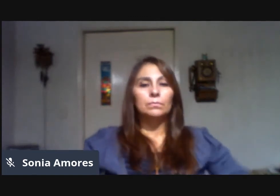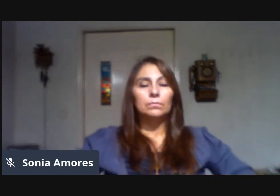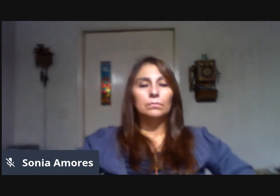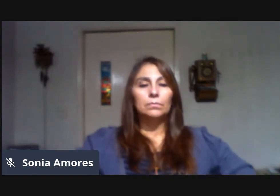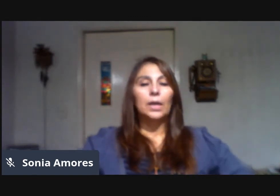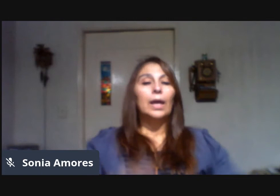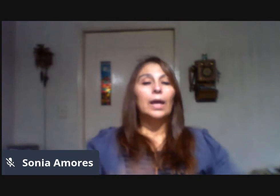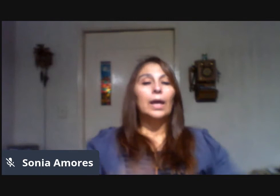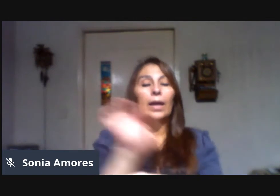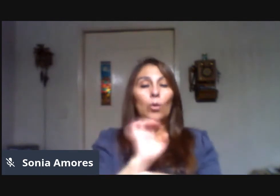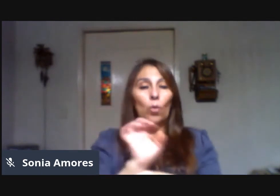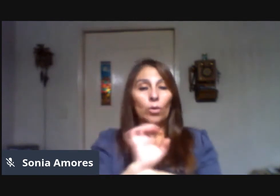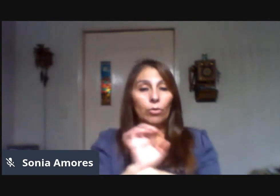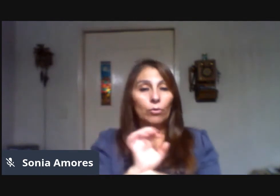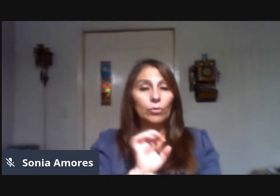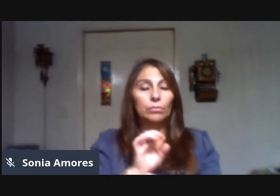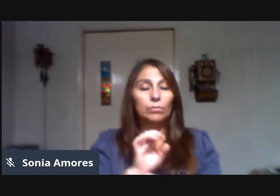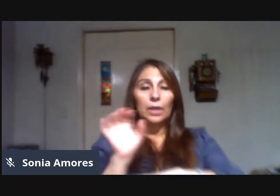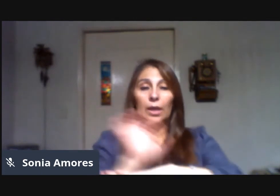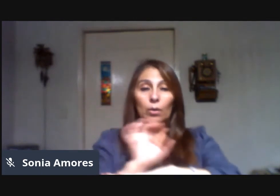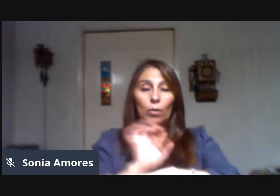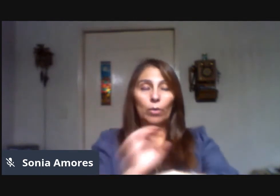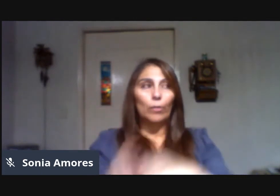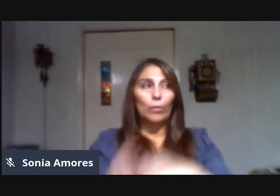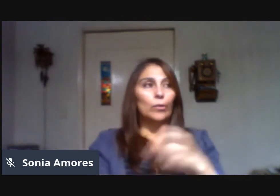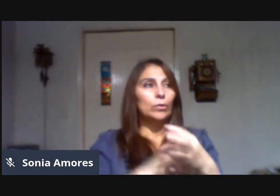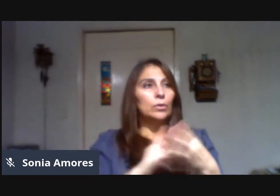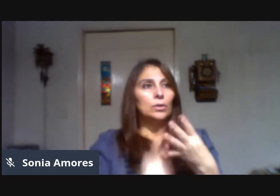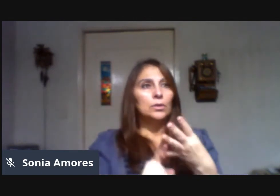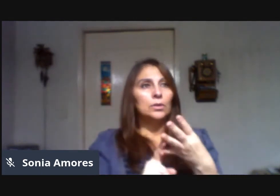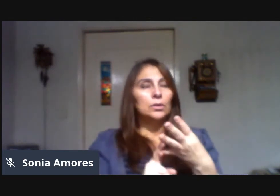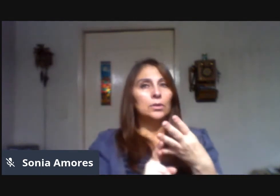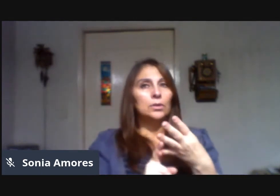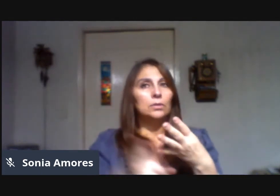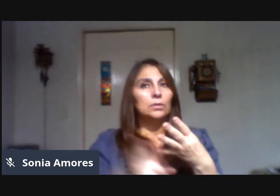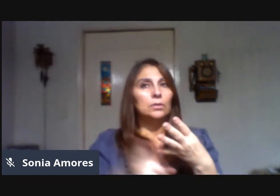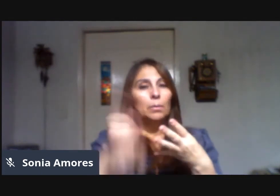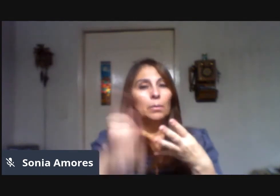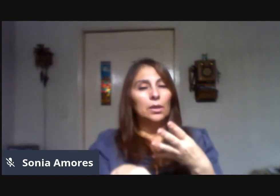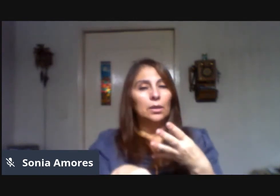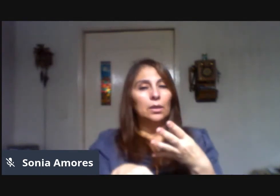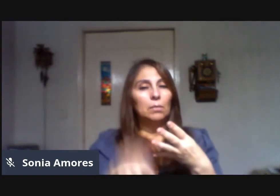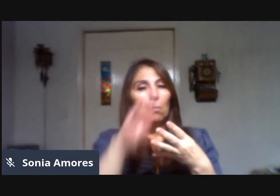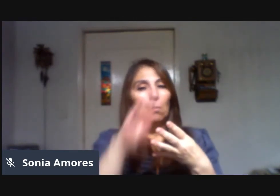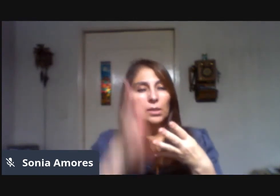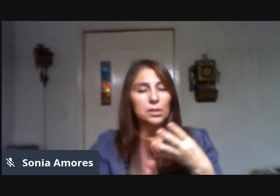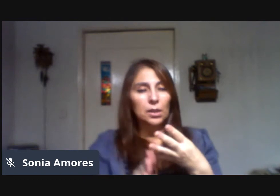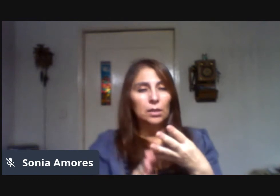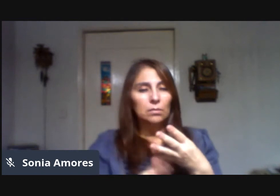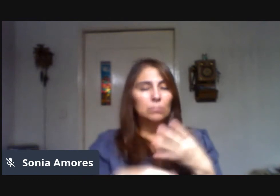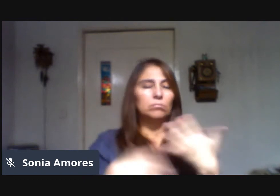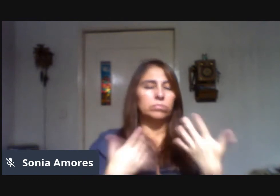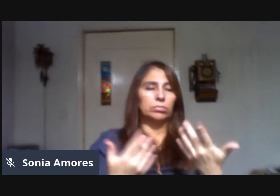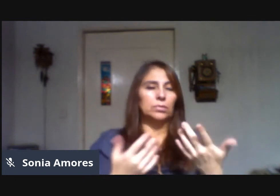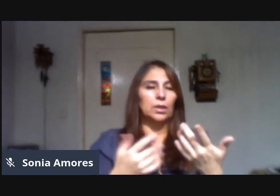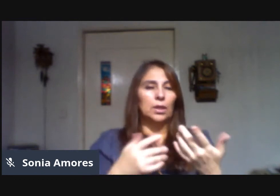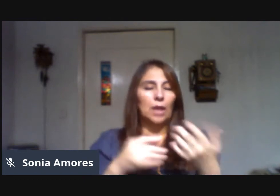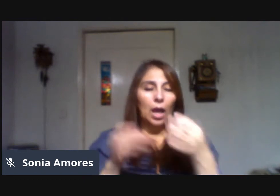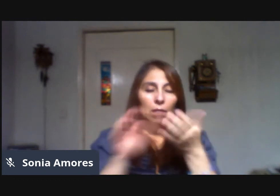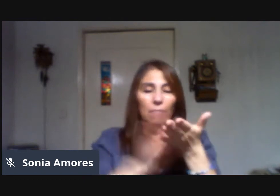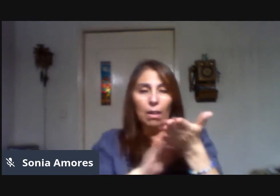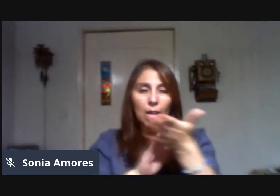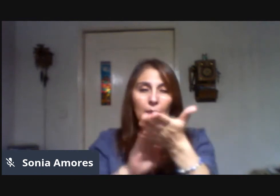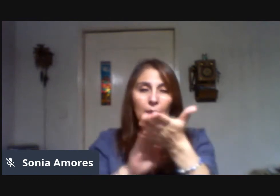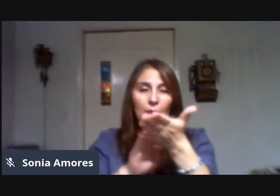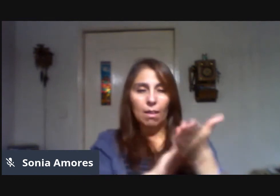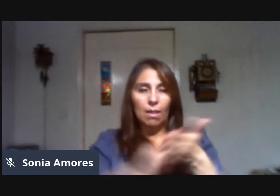¿sí? Sin qué decir del papel de la extrema derecha representada también en Brasil. Entonces, la recomposición latinoamericana y de los